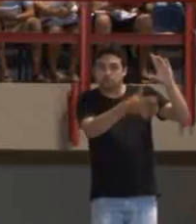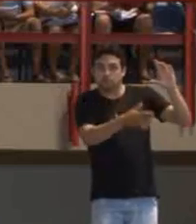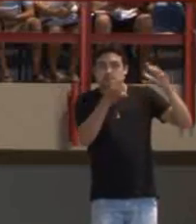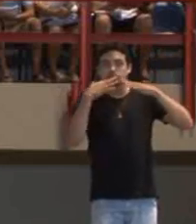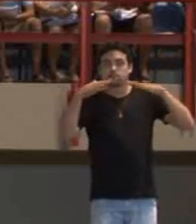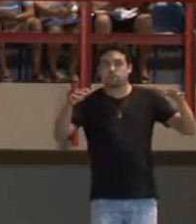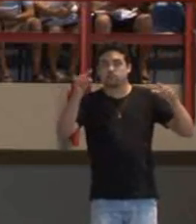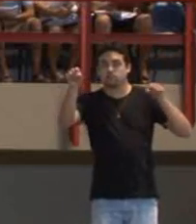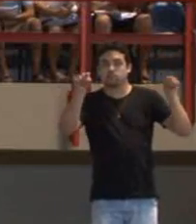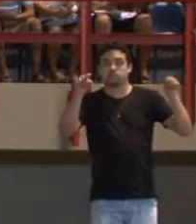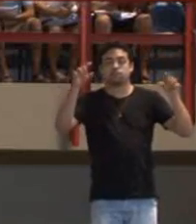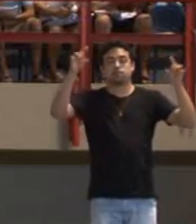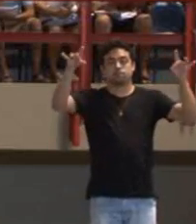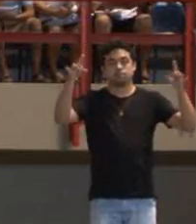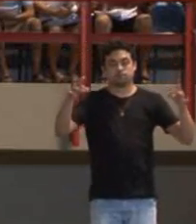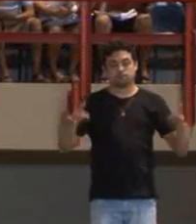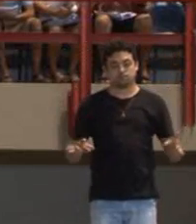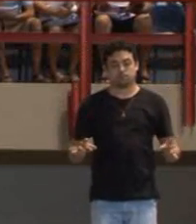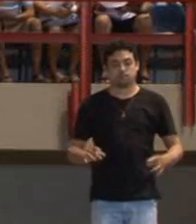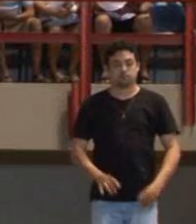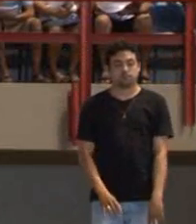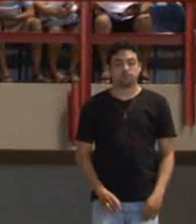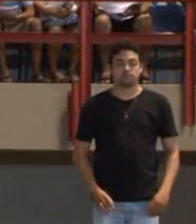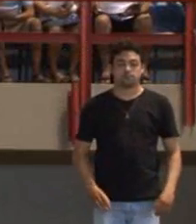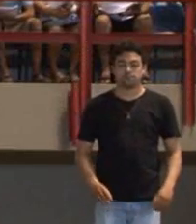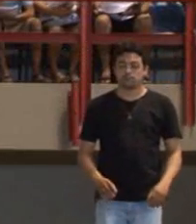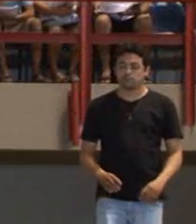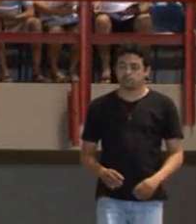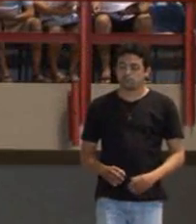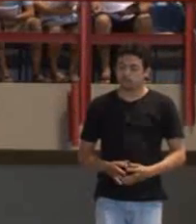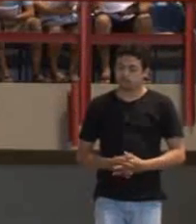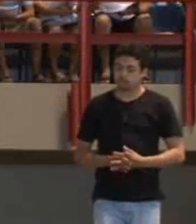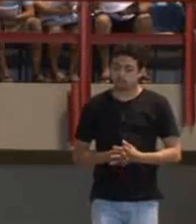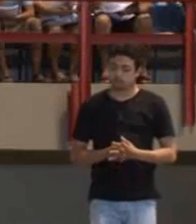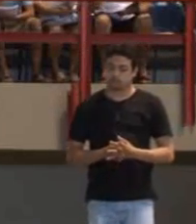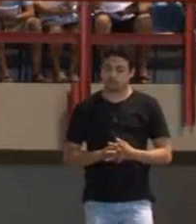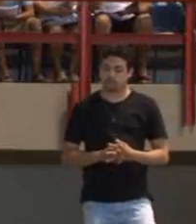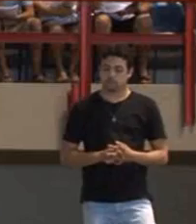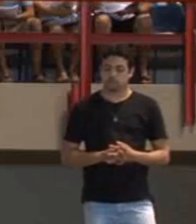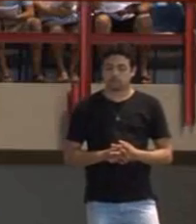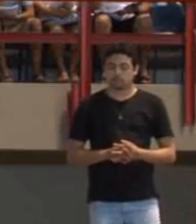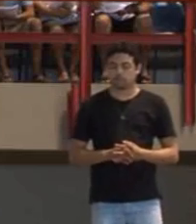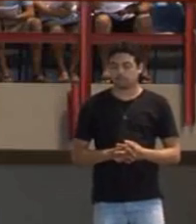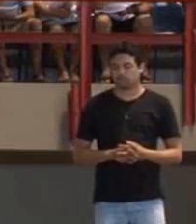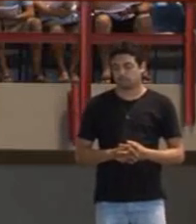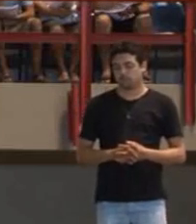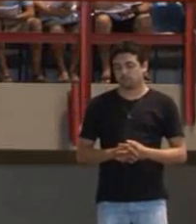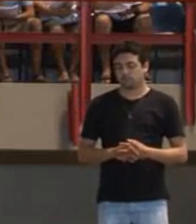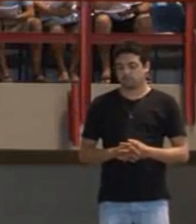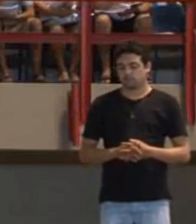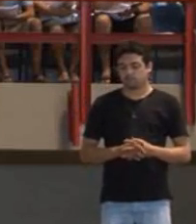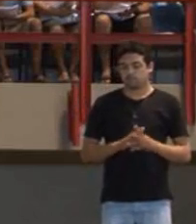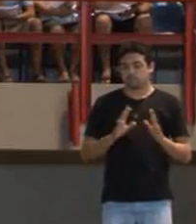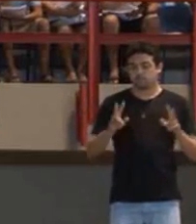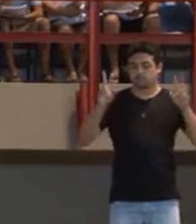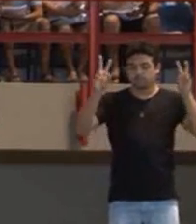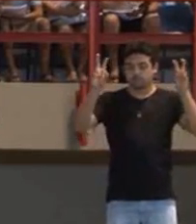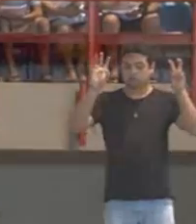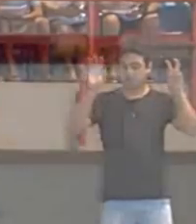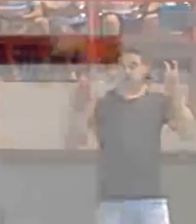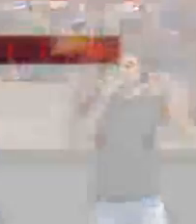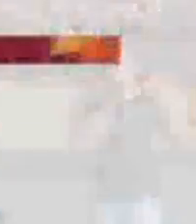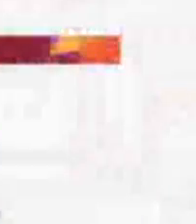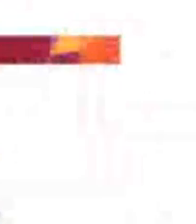também envolvidos em cada um desses combustíveis, tá joia? Bom, vamos lá. Então, o assunto da nossa aula, como já está dizendo